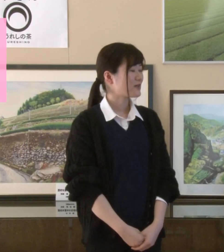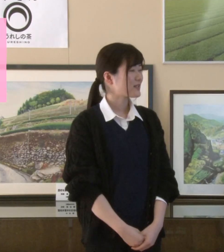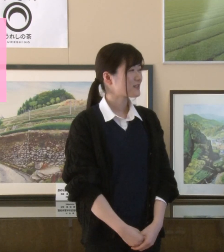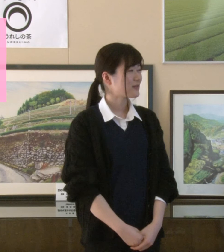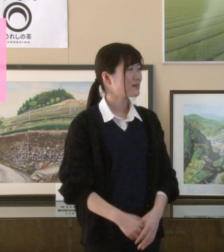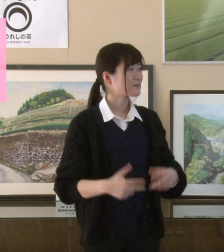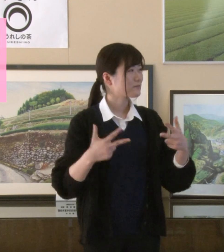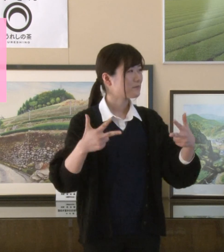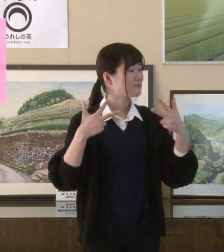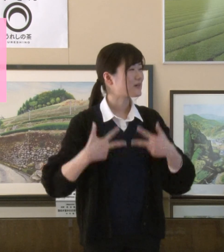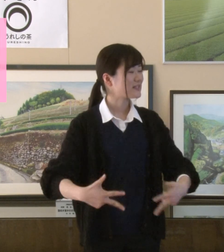私は毎週